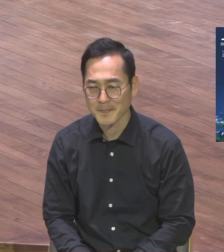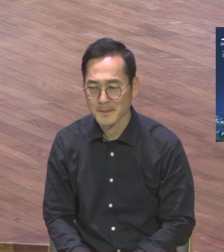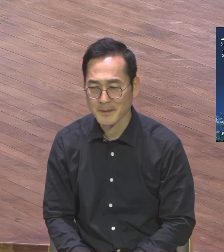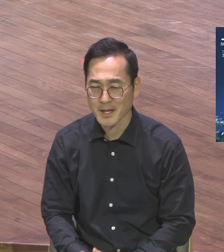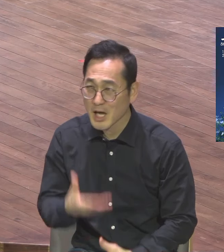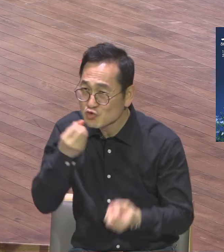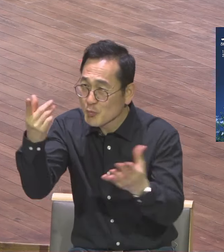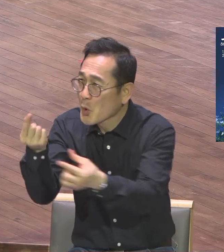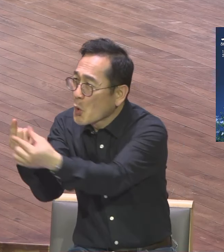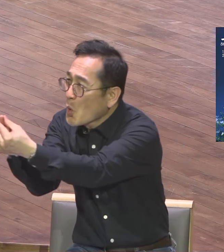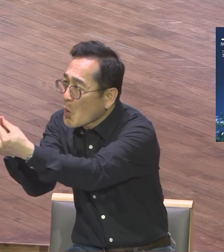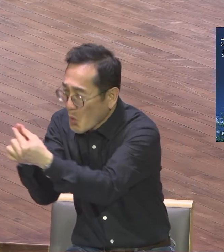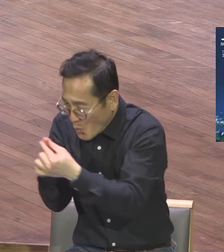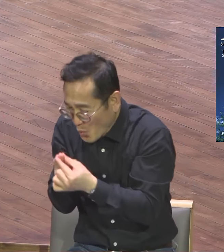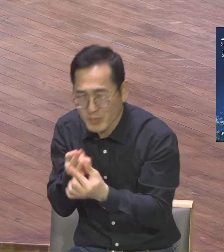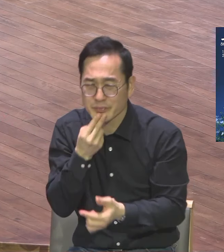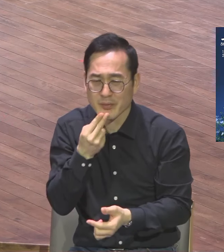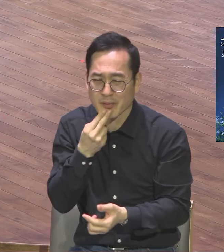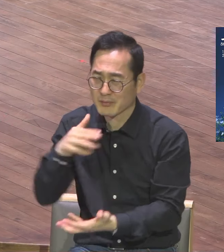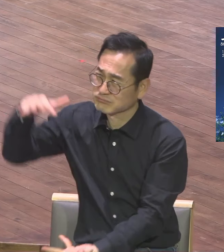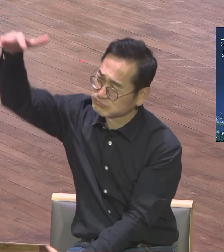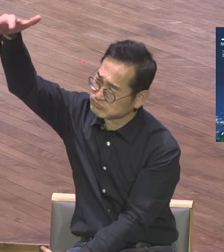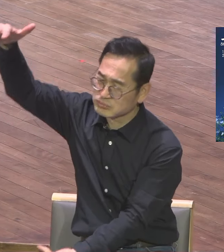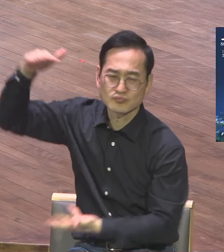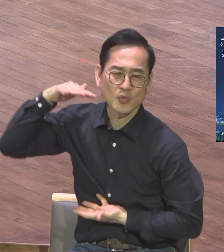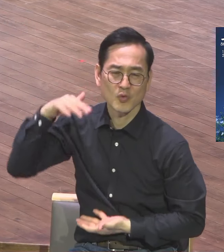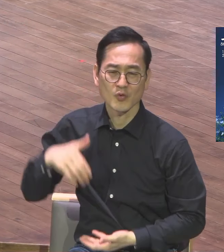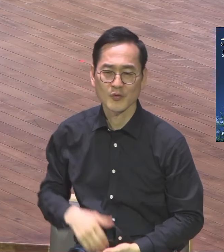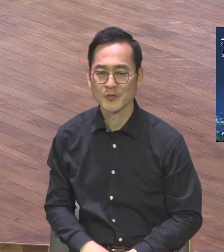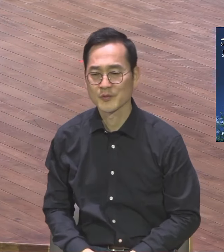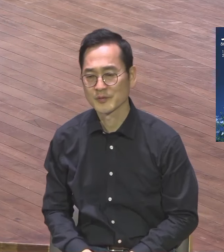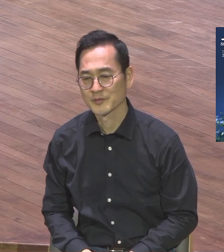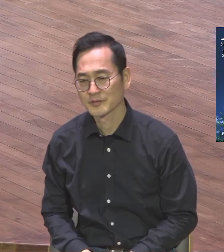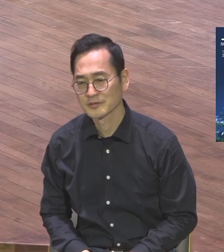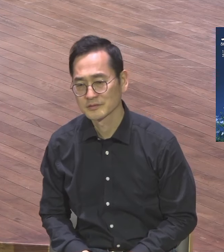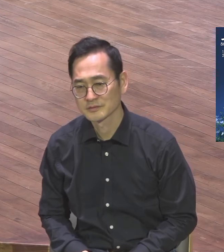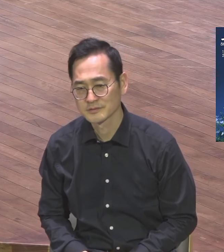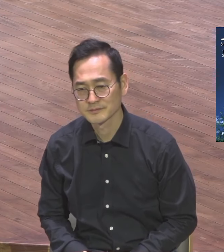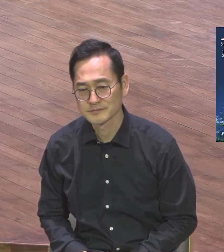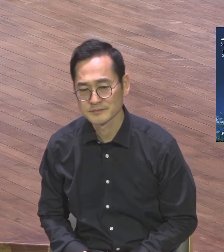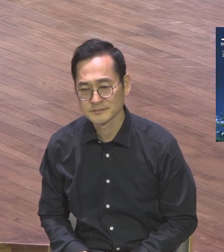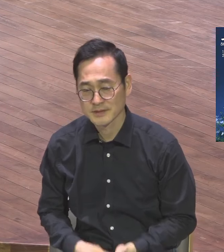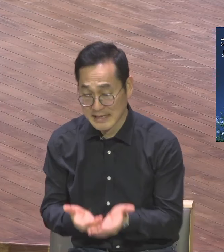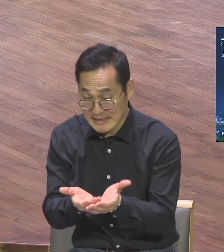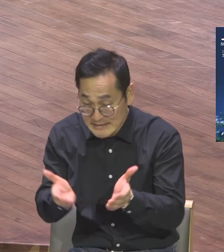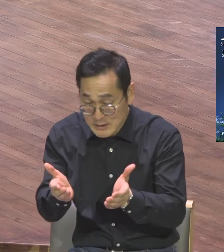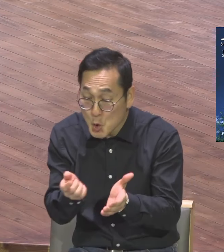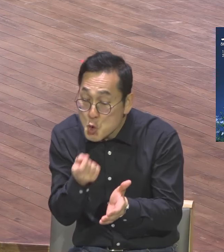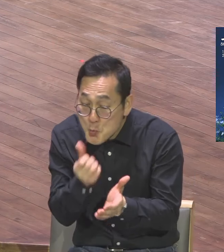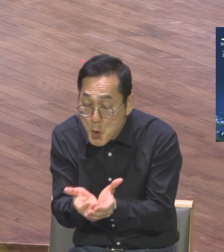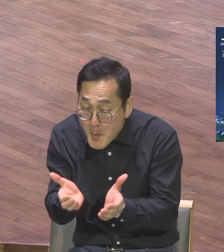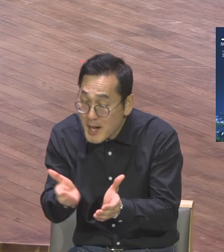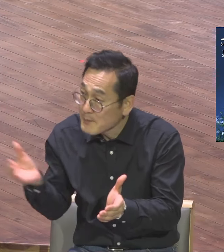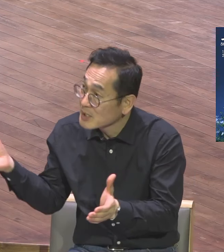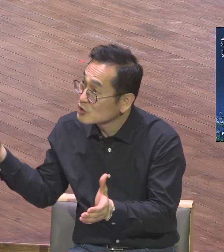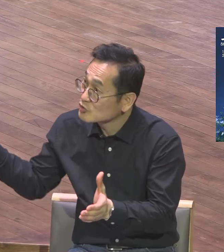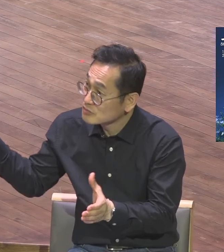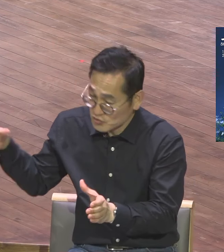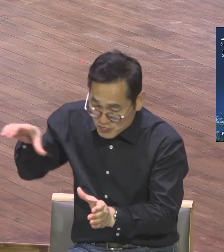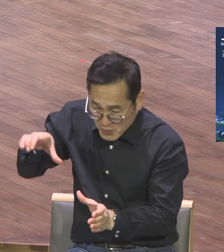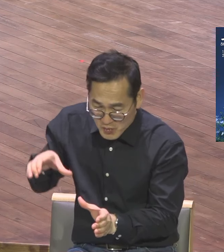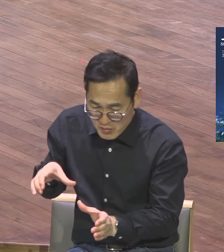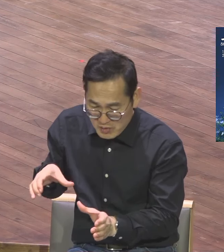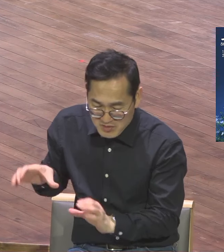만큼 그렇게 안 해요. 그 믿음이 그거밖에 안 돼서 그거밖에 안 주는 거예요. 맨날 모질해.